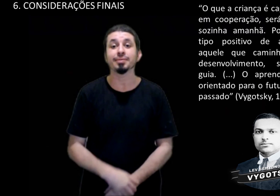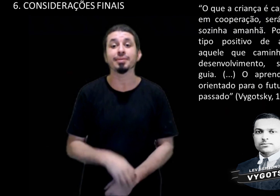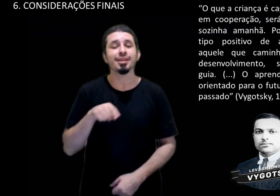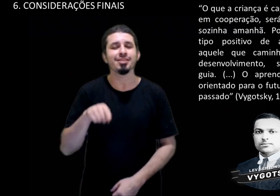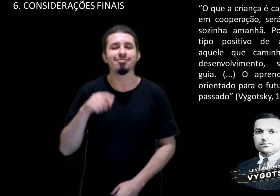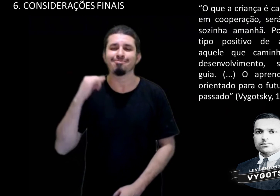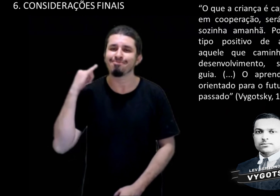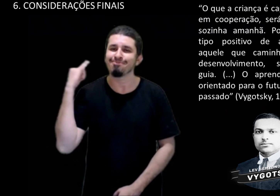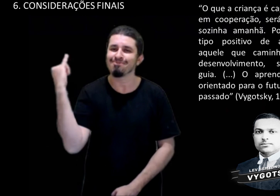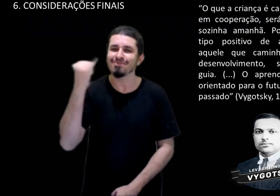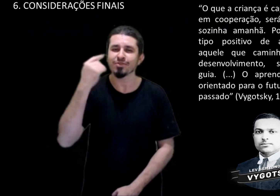depressa.